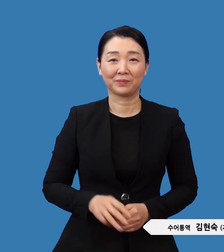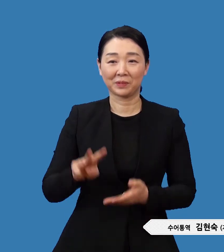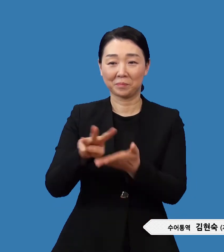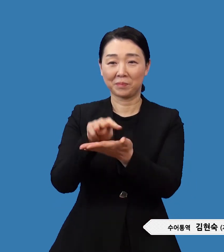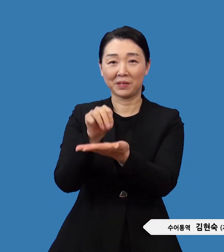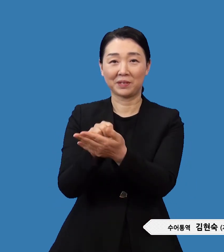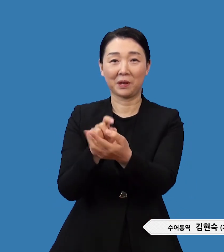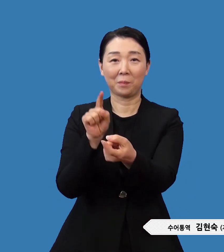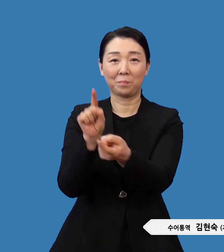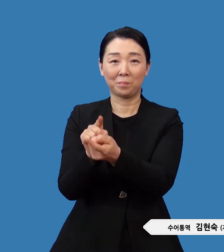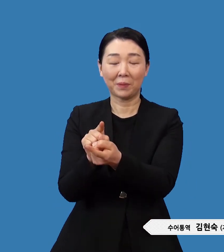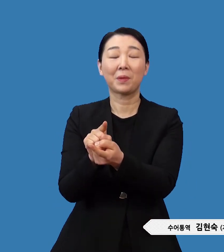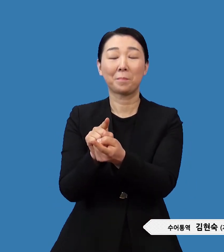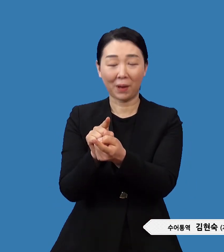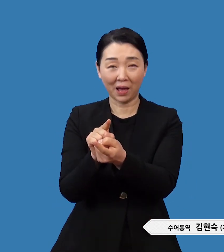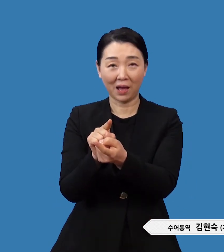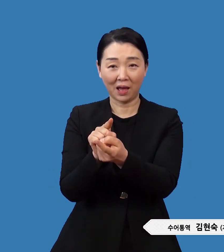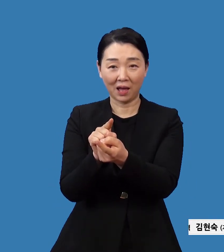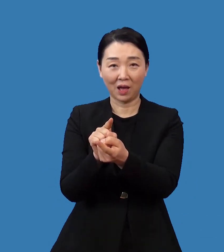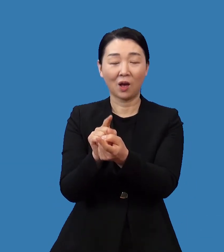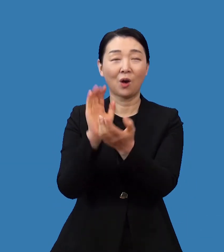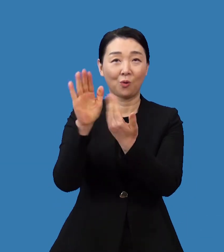만남이 가져온 변화.